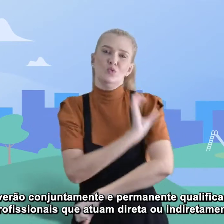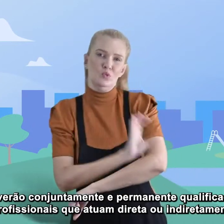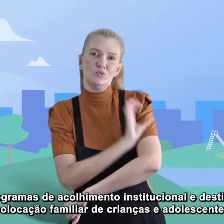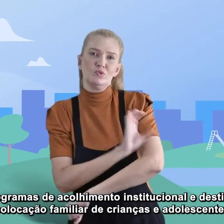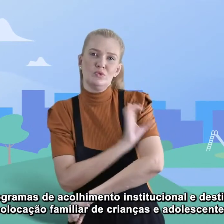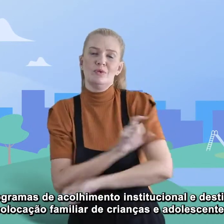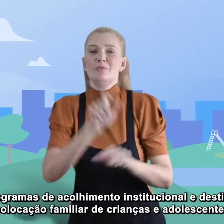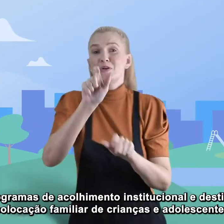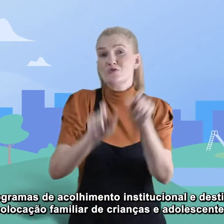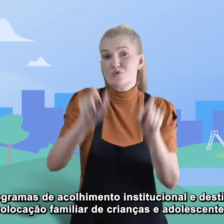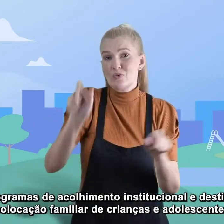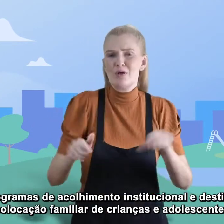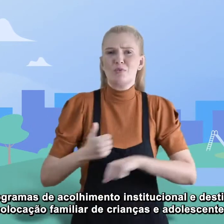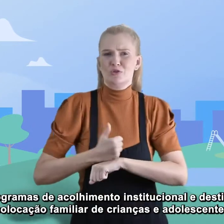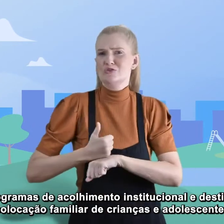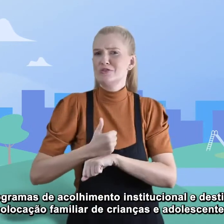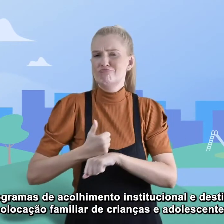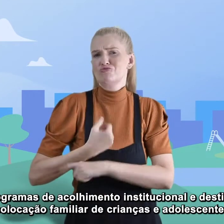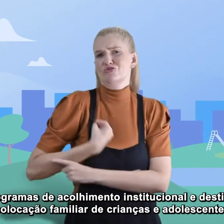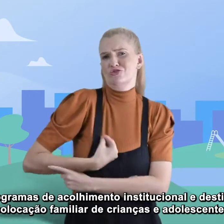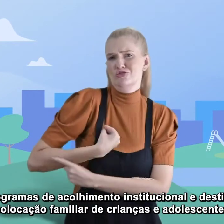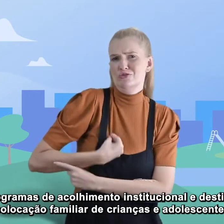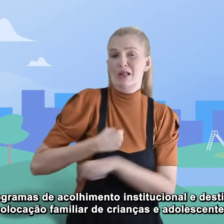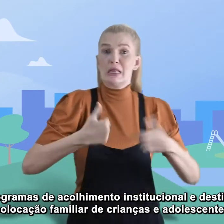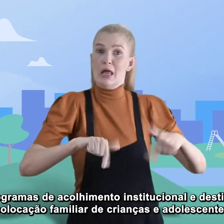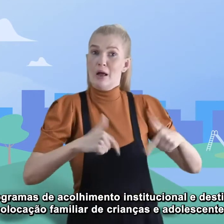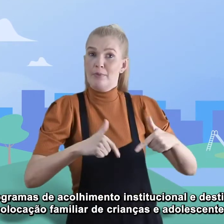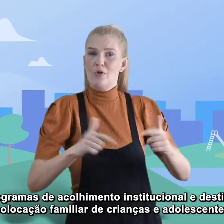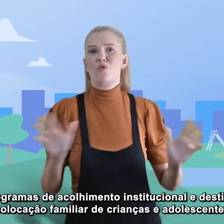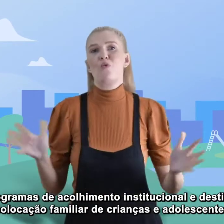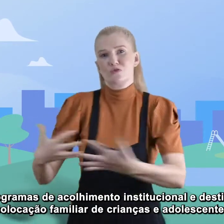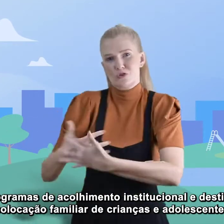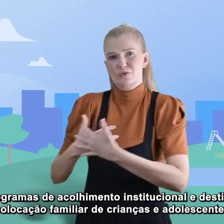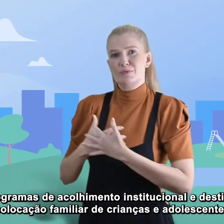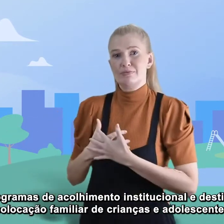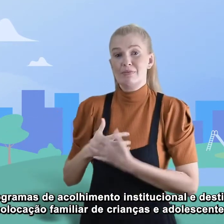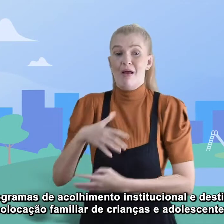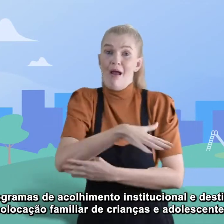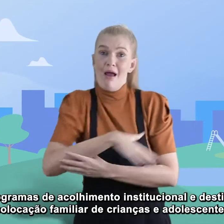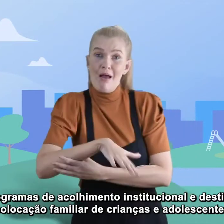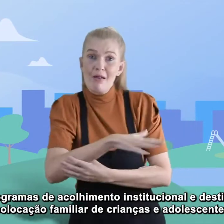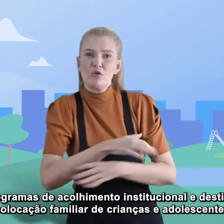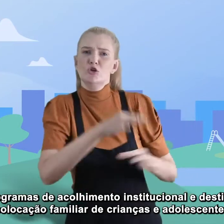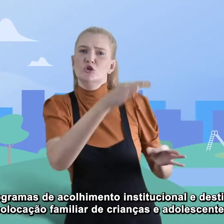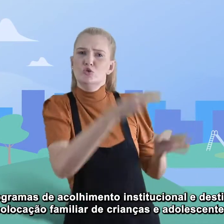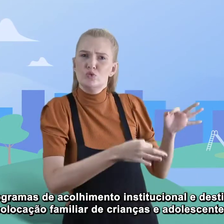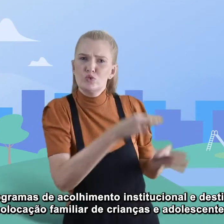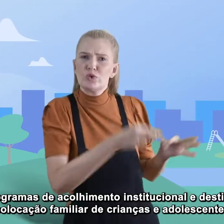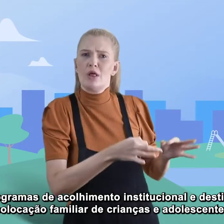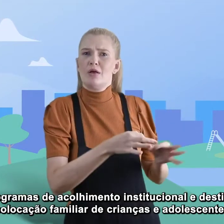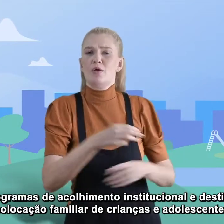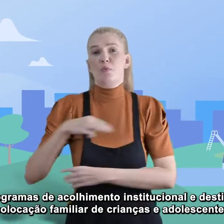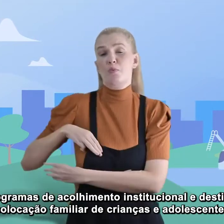em programas de acolhimento institucional e destinarão a colocação familiar de crianças e adolescentes,